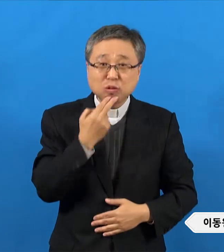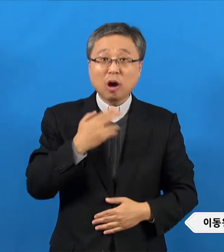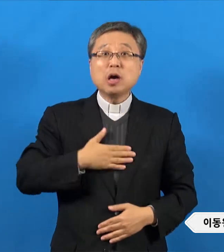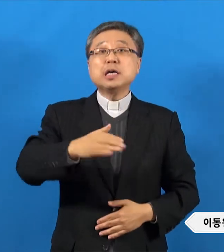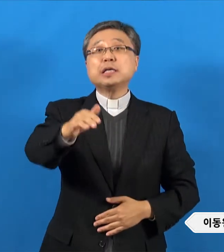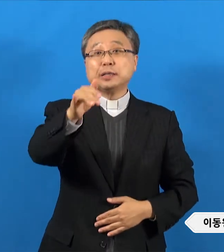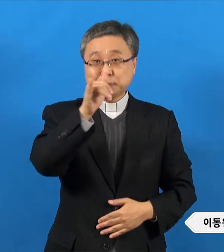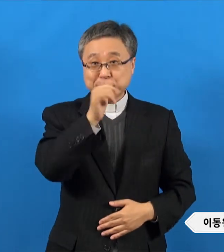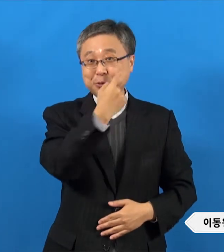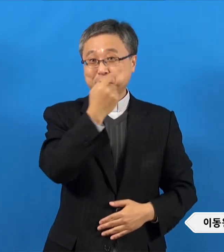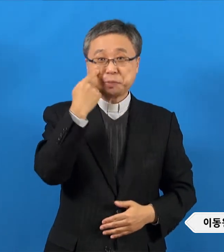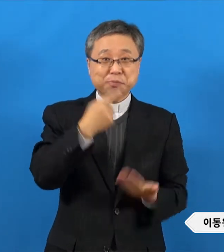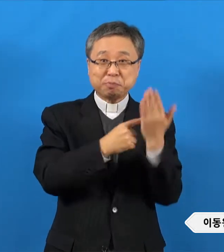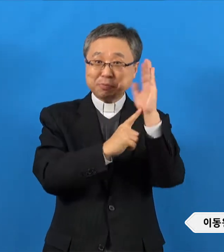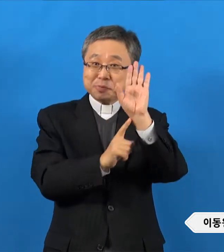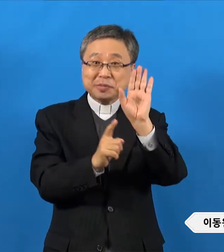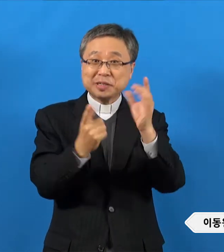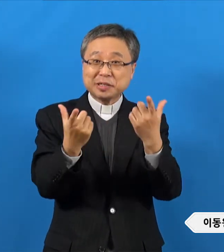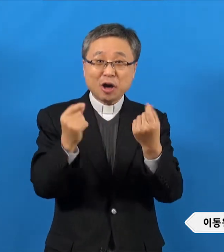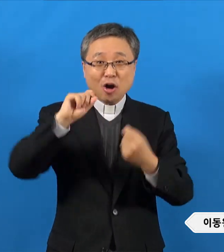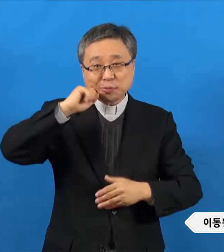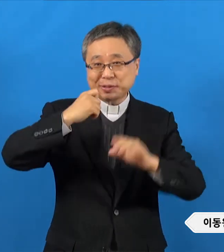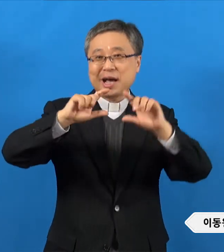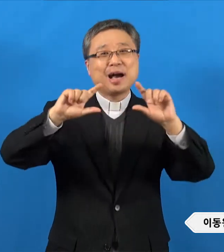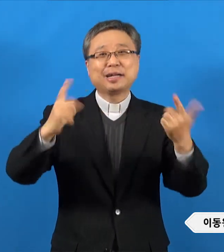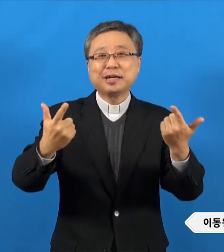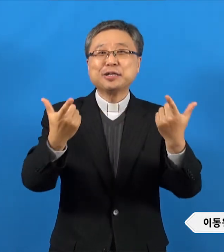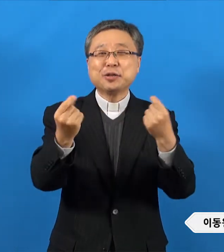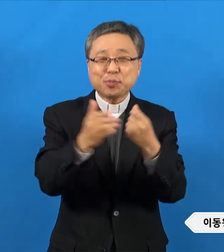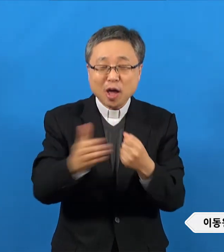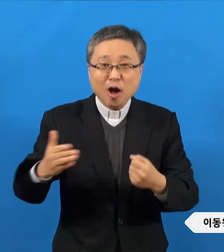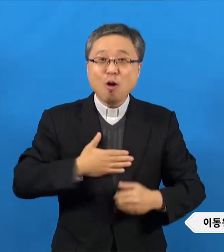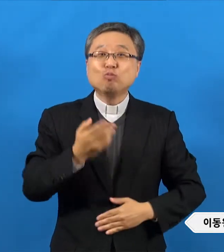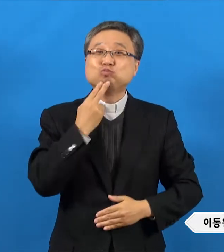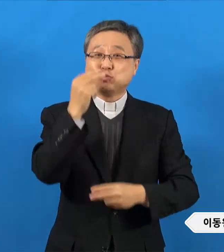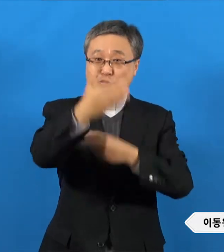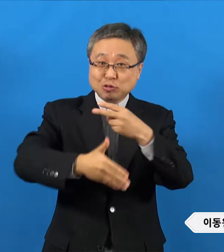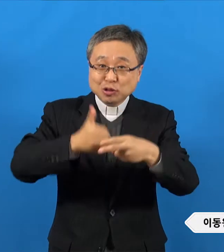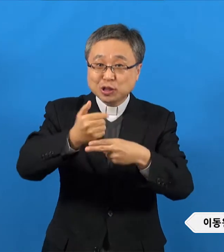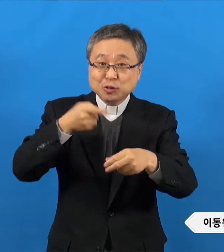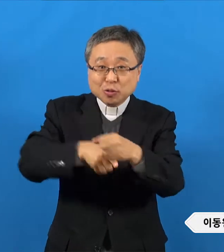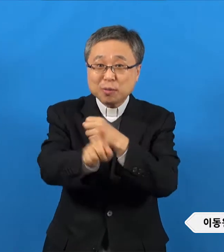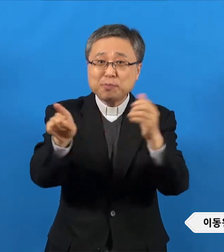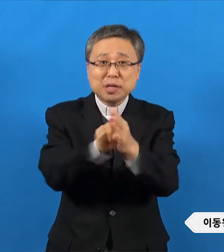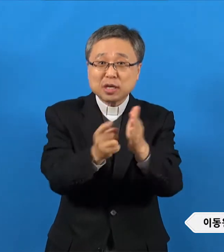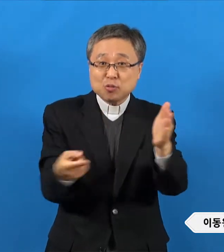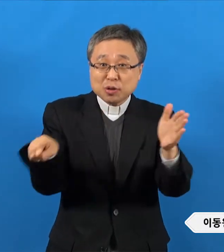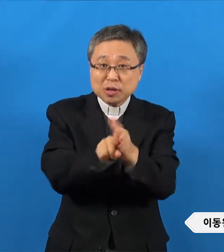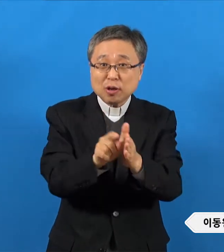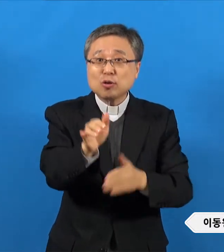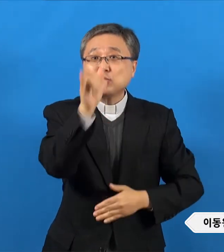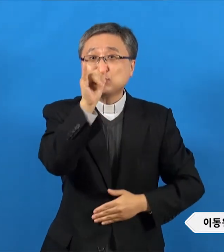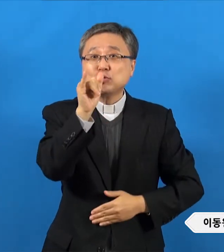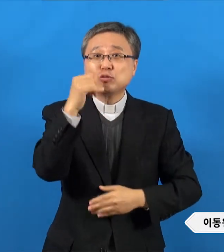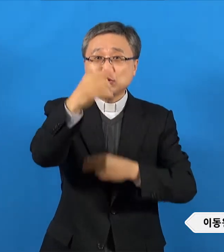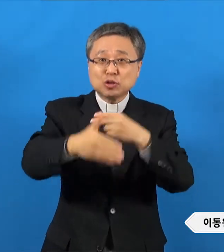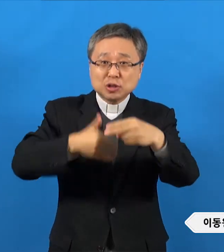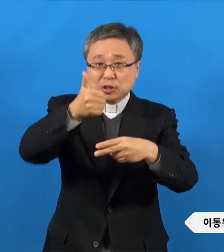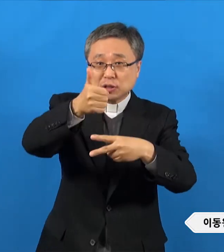것은 그렇게 어렵지 않아요. 그래서 무신론을 믿기 위해서는 유신론보다도 훨씬 더 큰